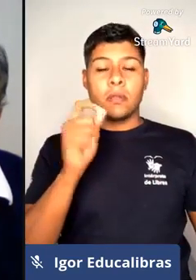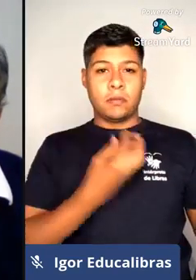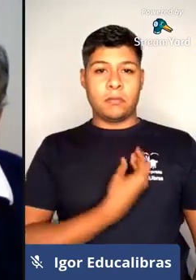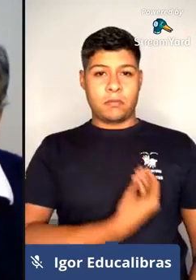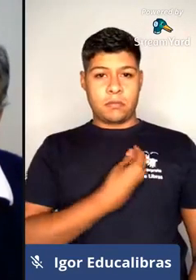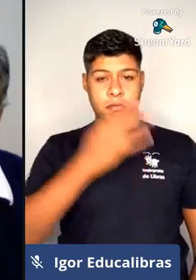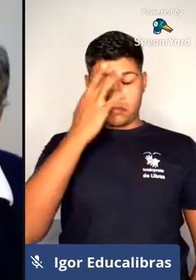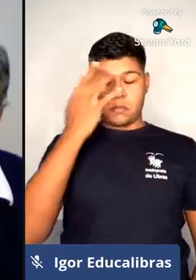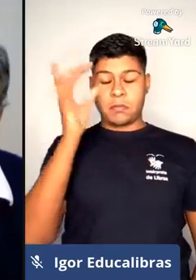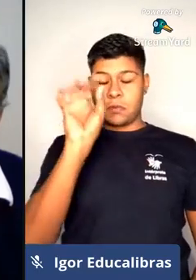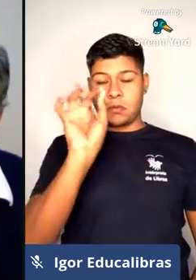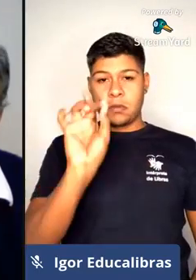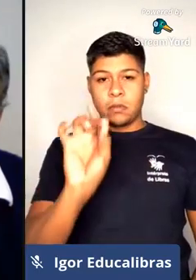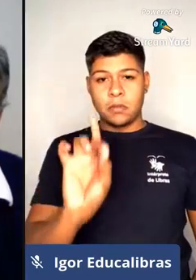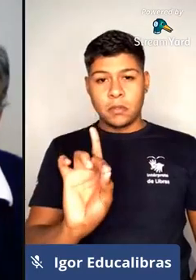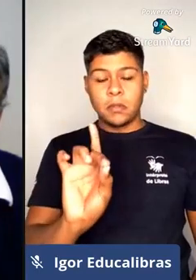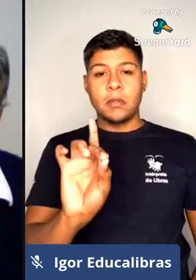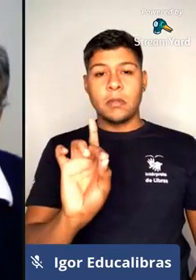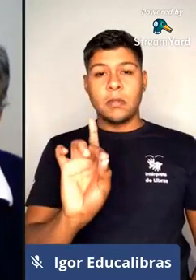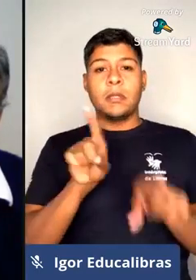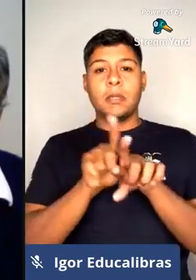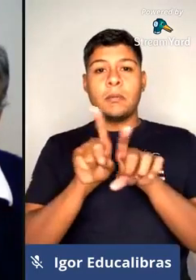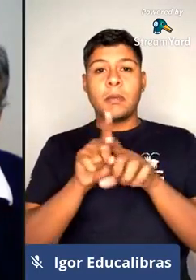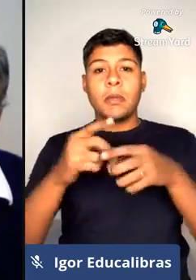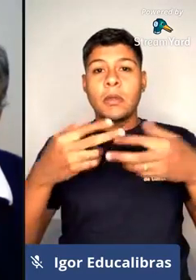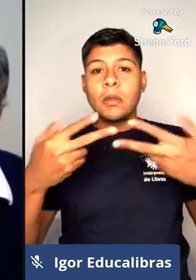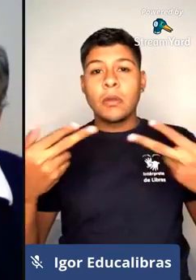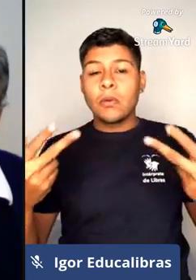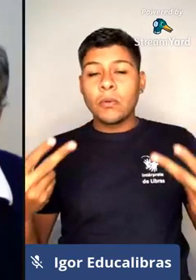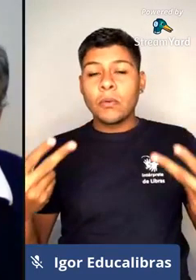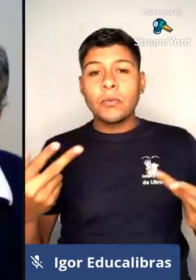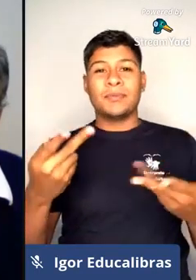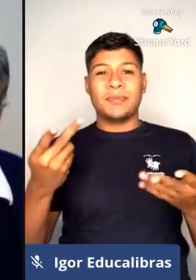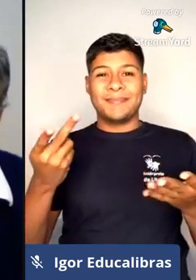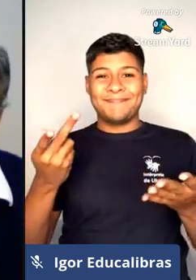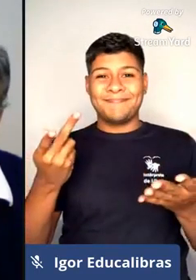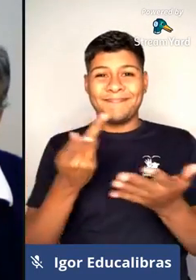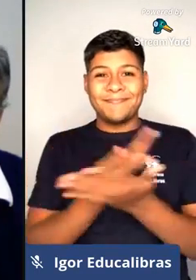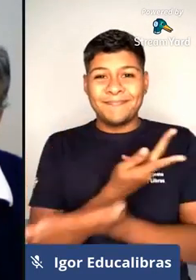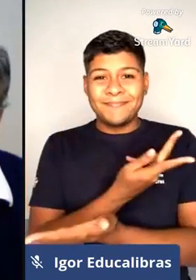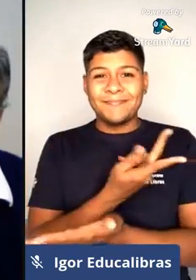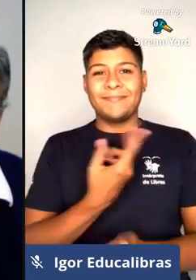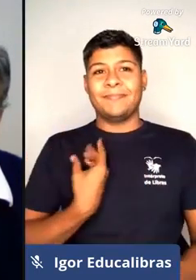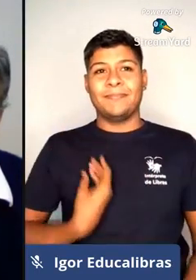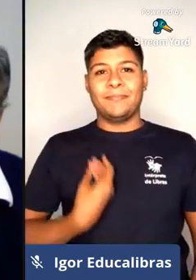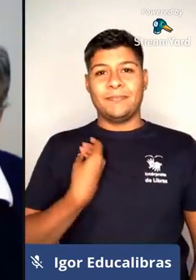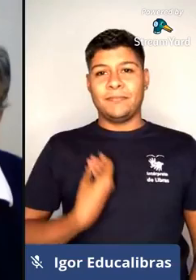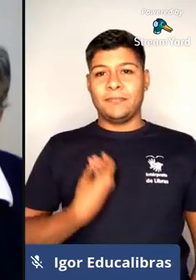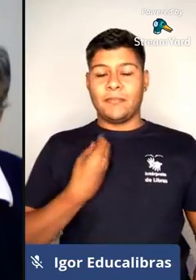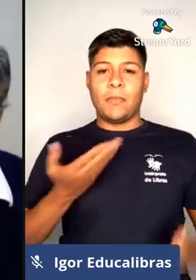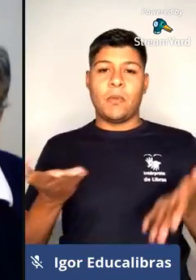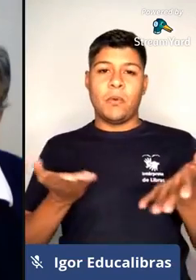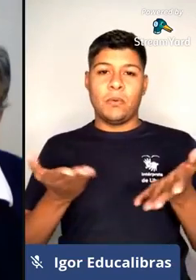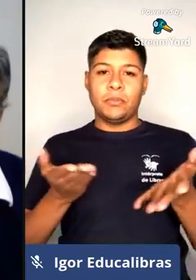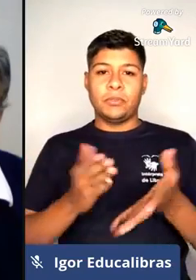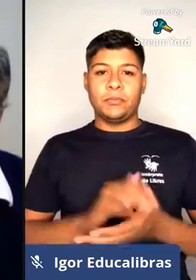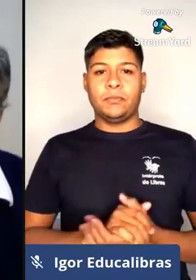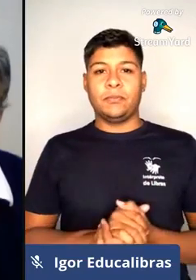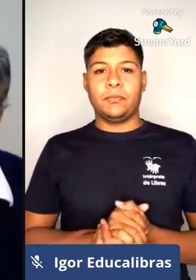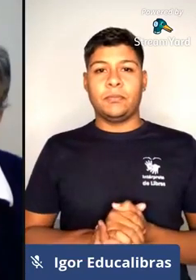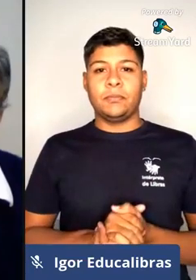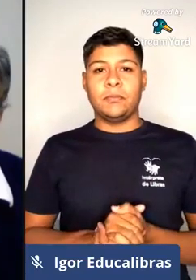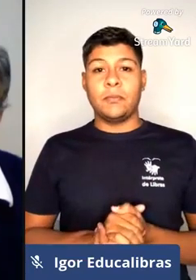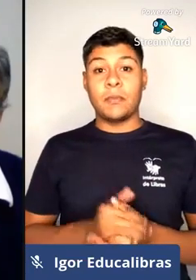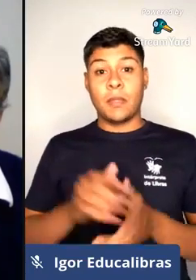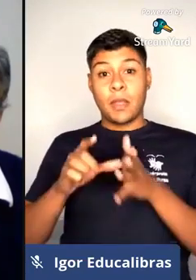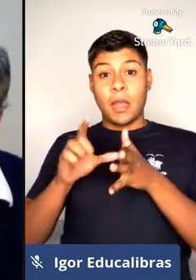com deficiência e essa situação, né, catastrófica que nós vivemos hoje. Antes disso, eu